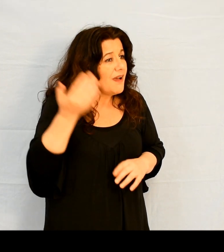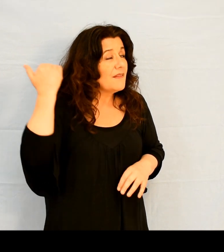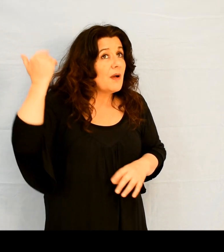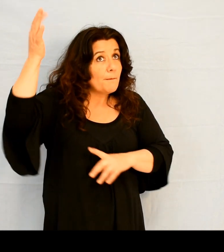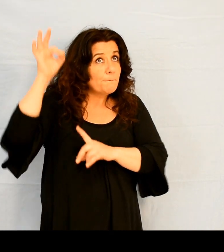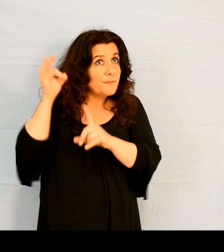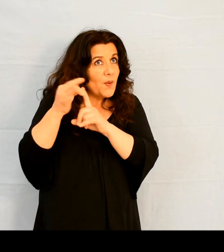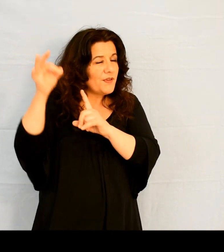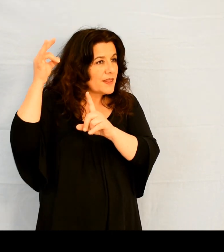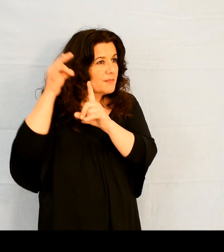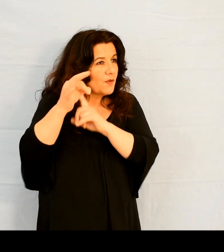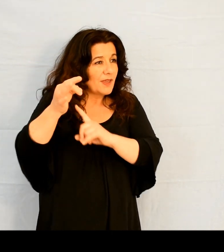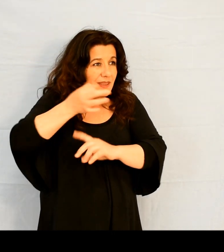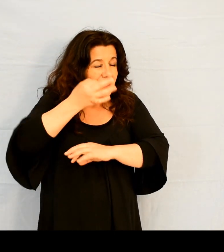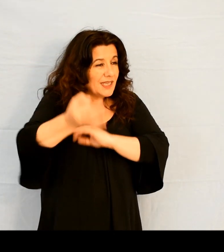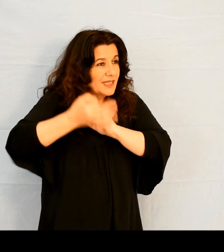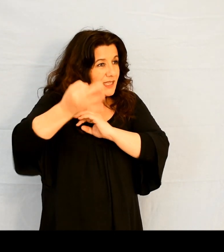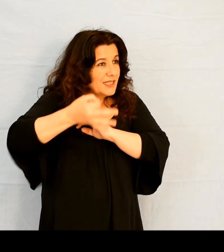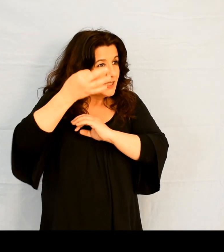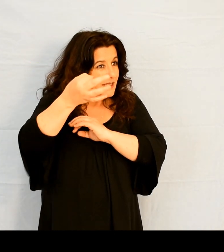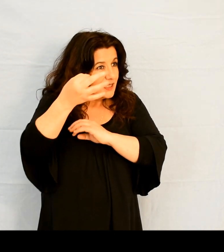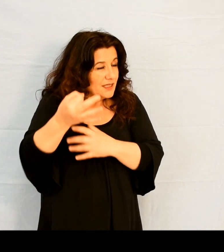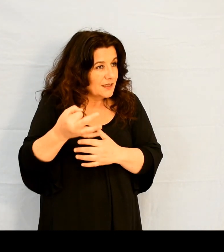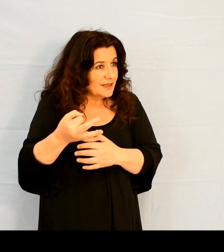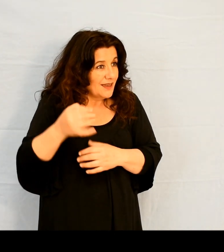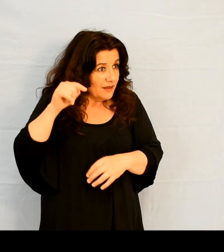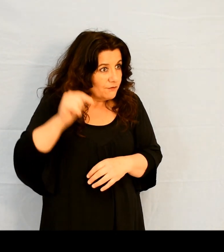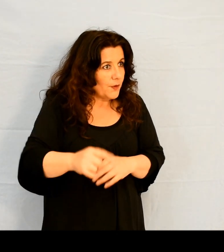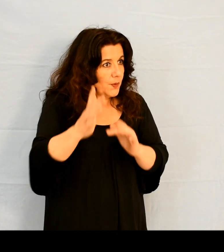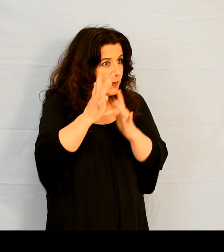Ne fallait-il pas que le Christ souffrît cela pour entrer dans sa gloire ? »